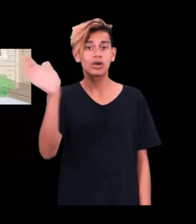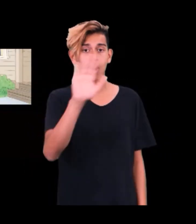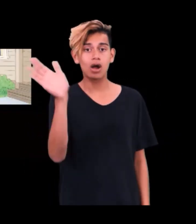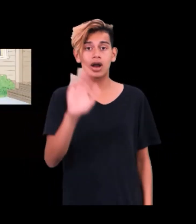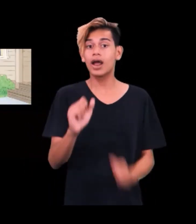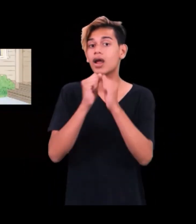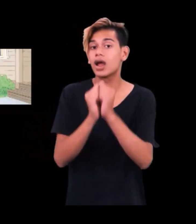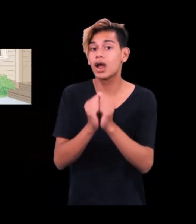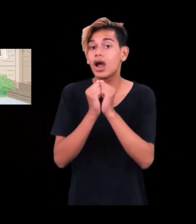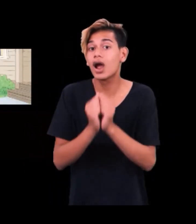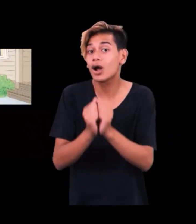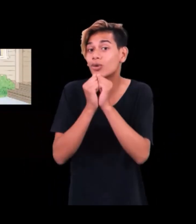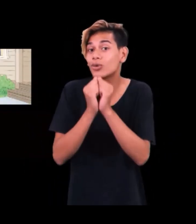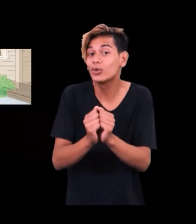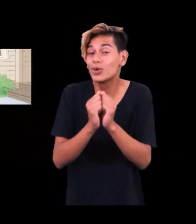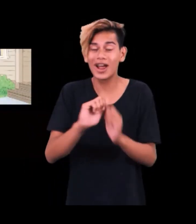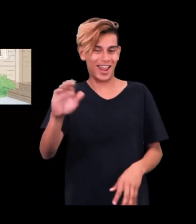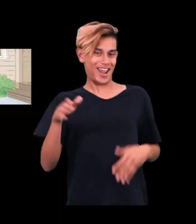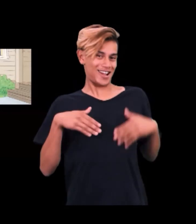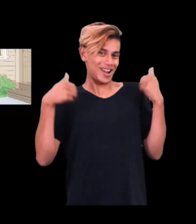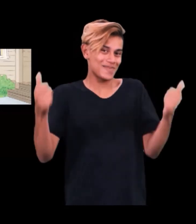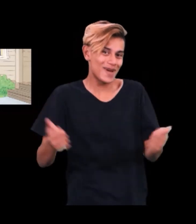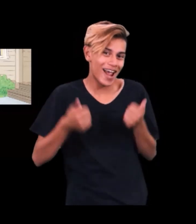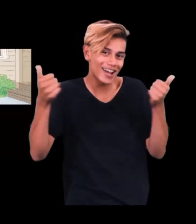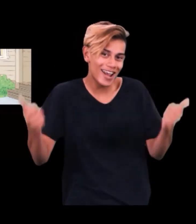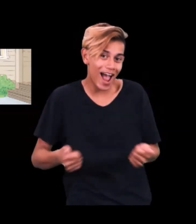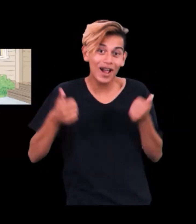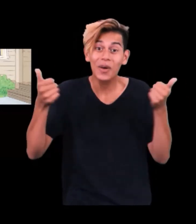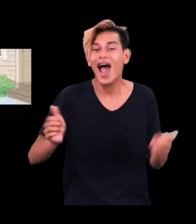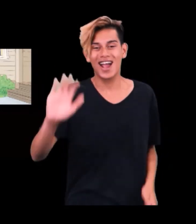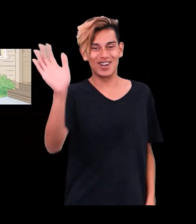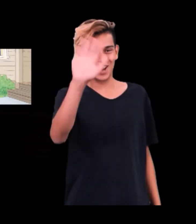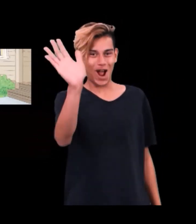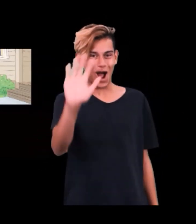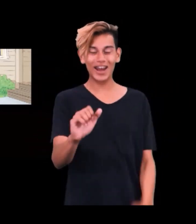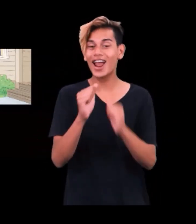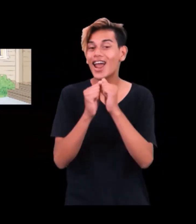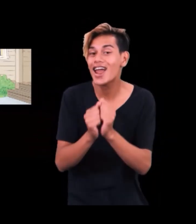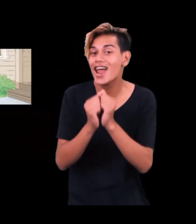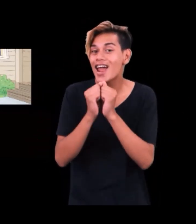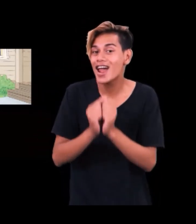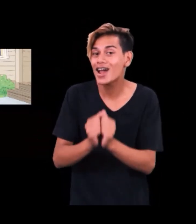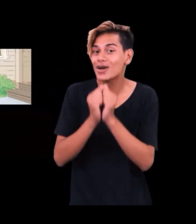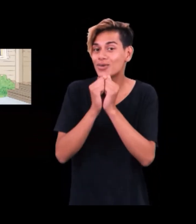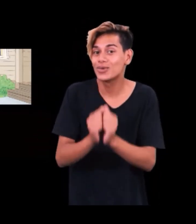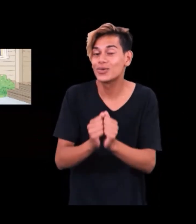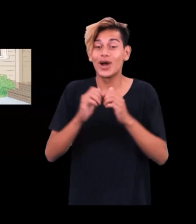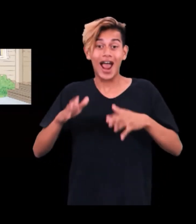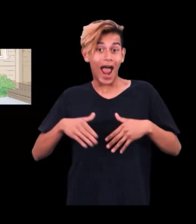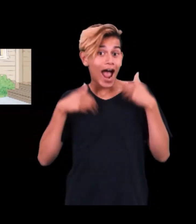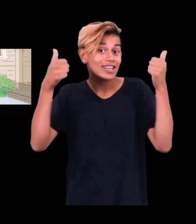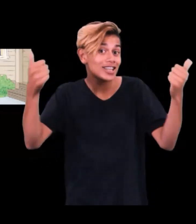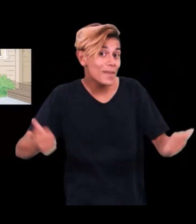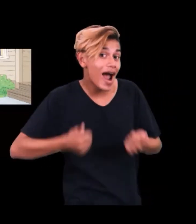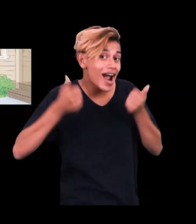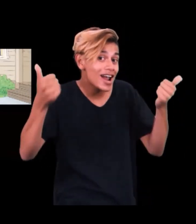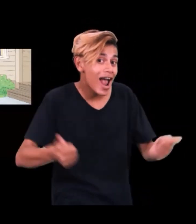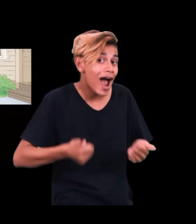Kia ora e ho, ke te pehe a koe. Kia ora e ho, ke te pehe a